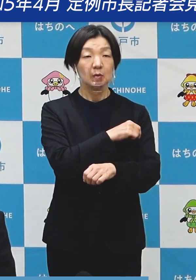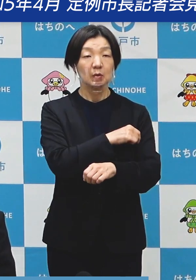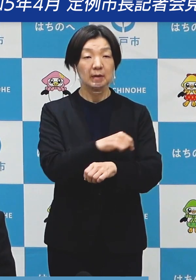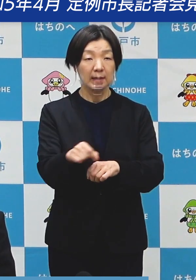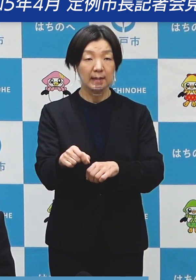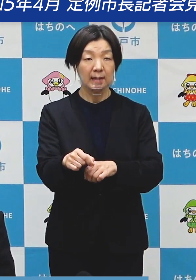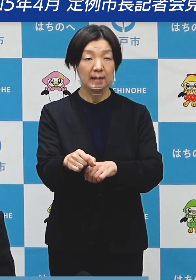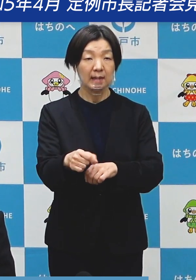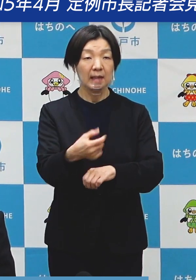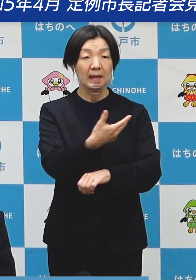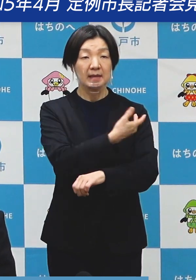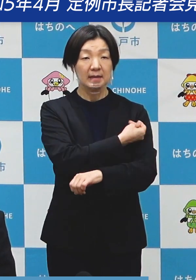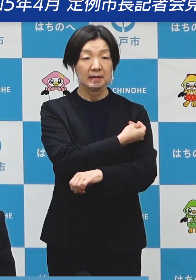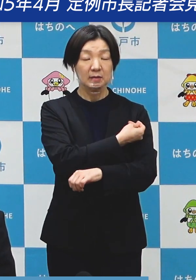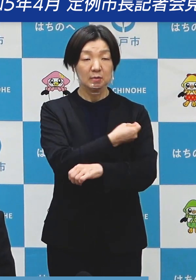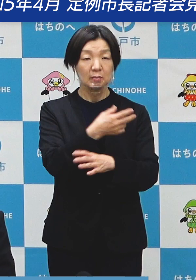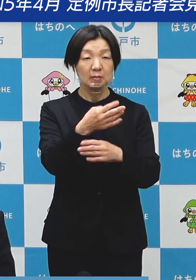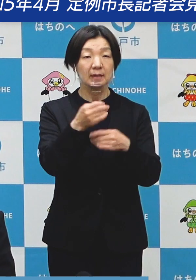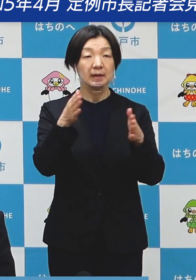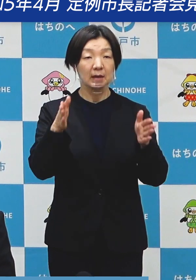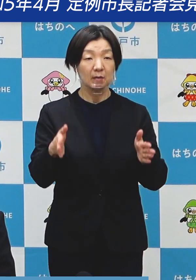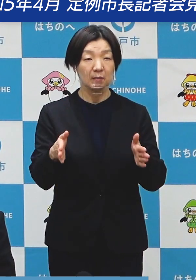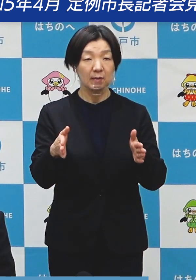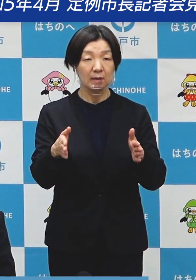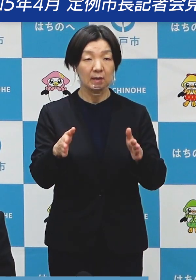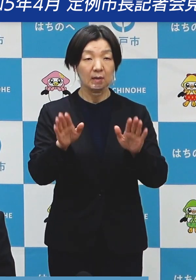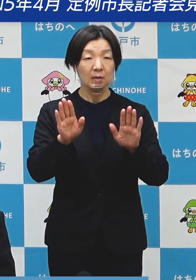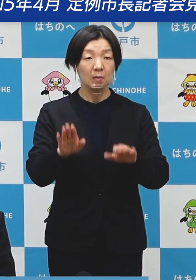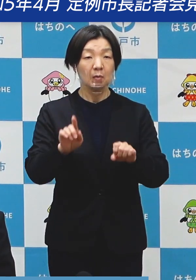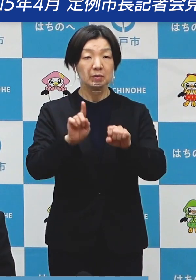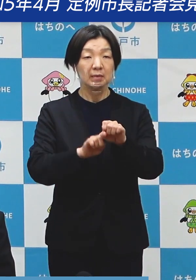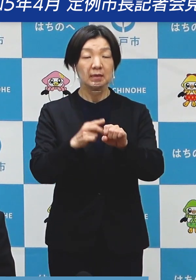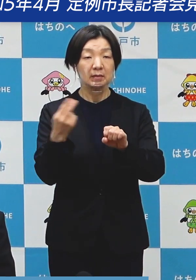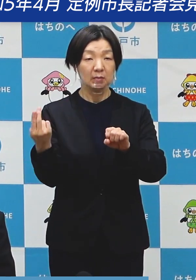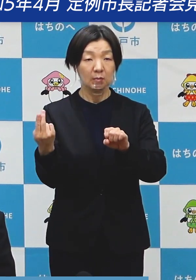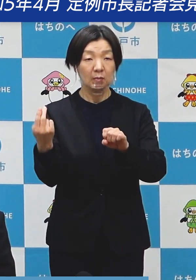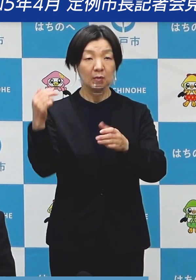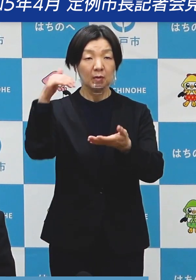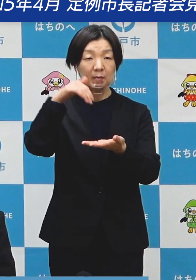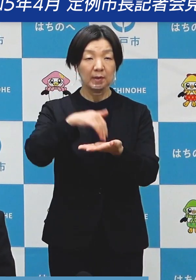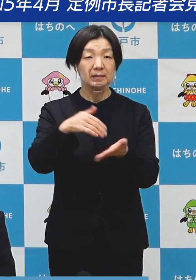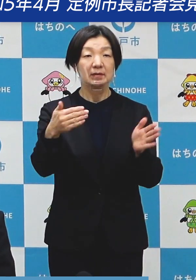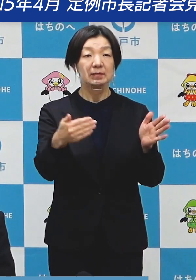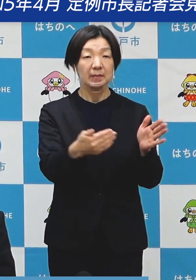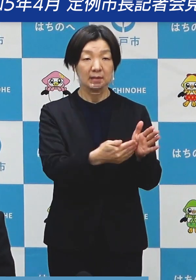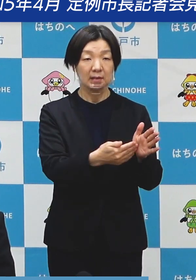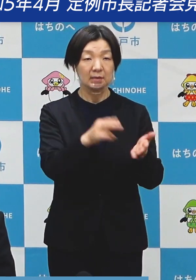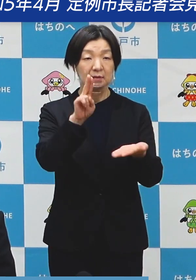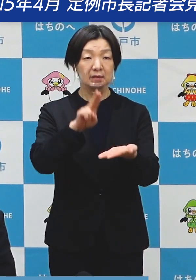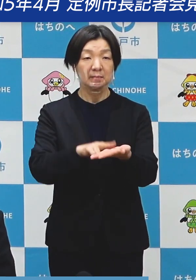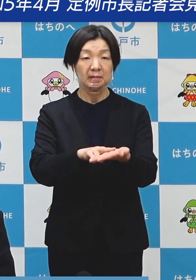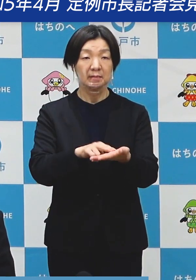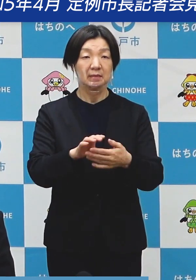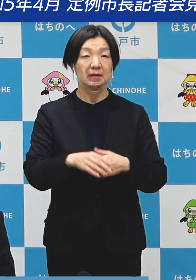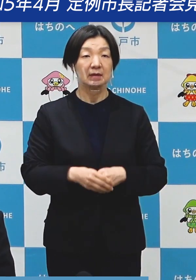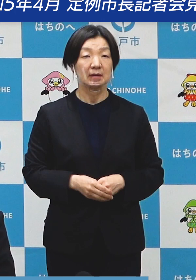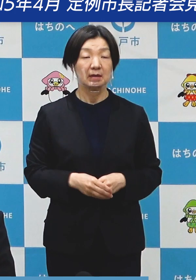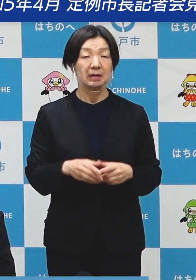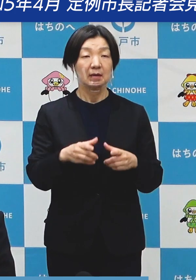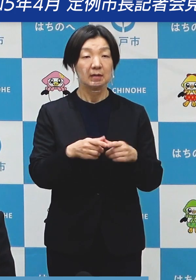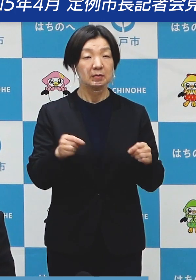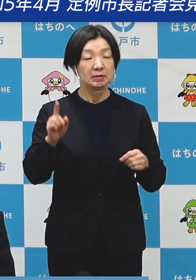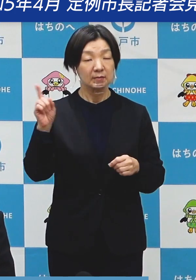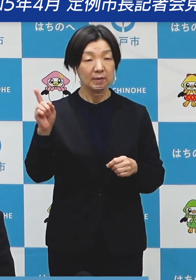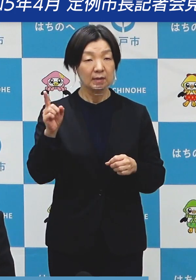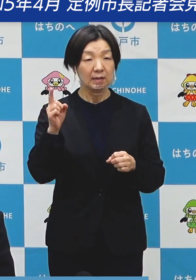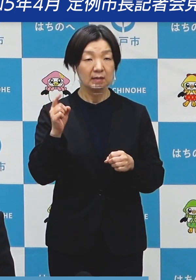臨時接種の実施機関は今年度末まで延長されることが決定いたしました国では